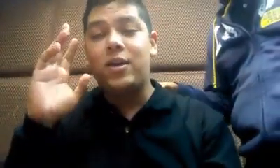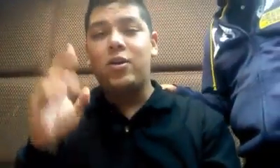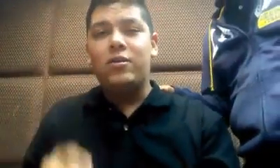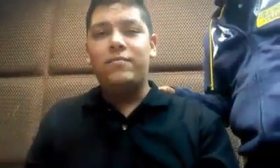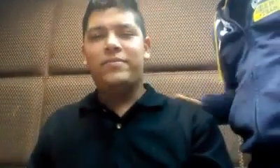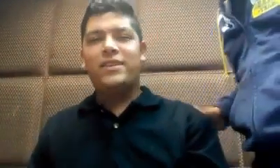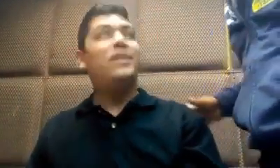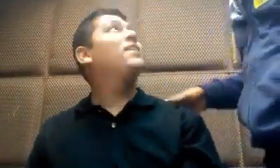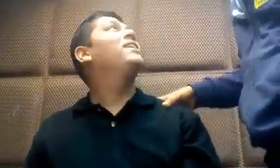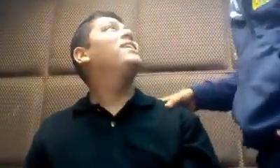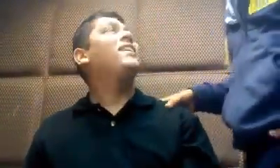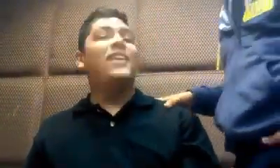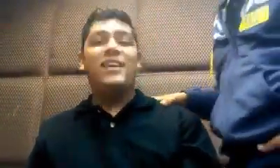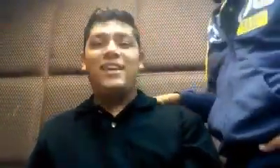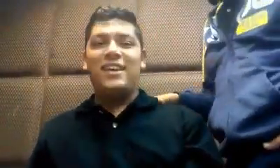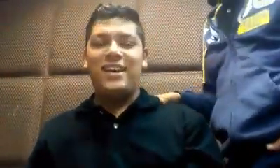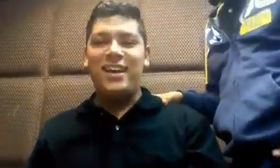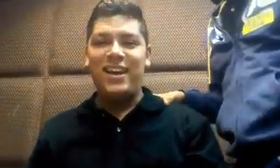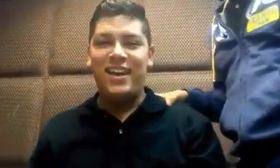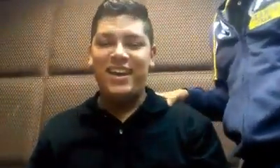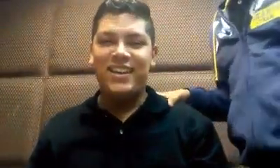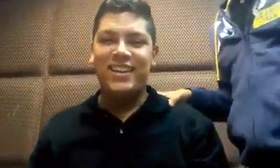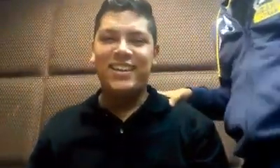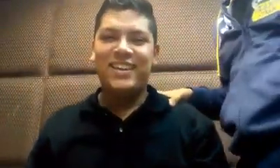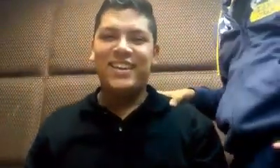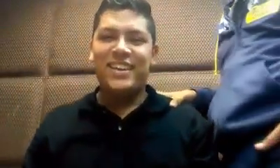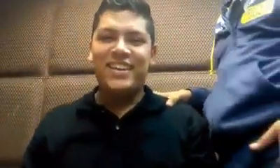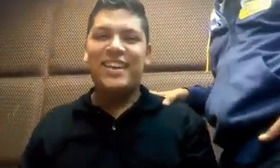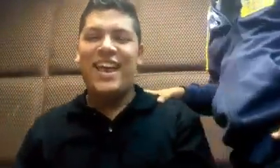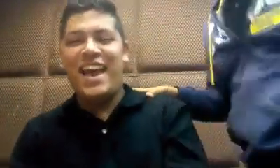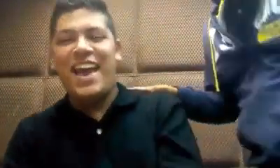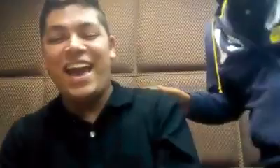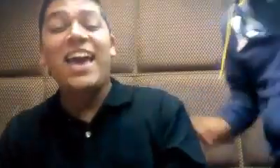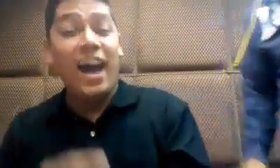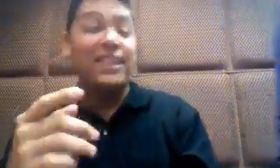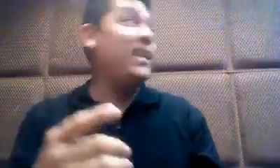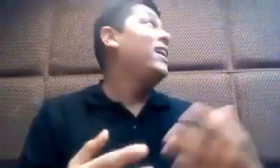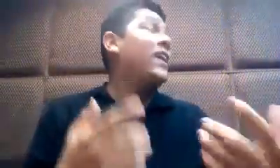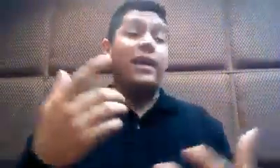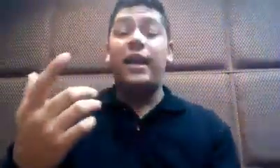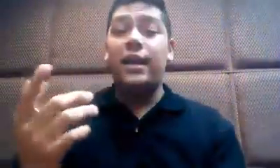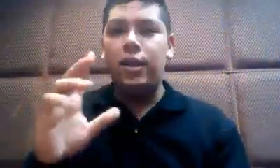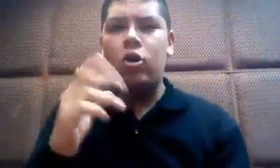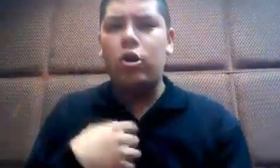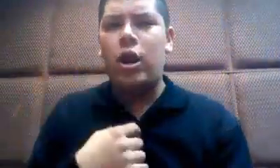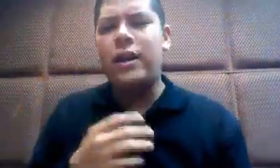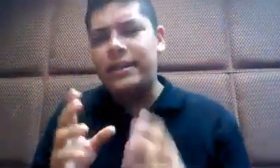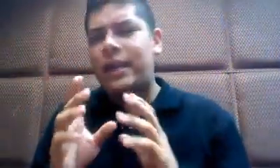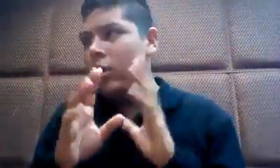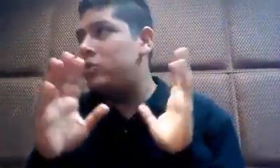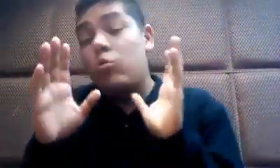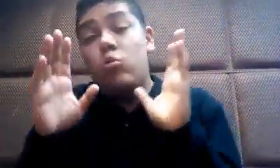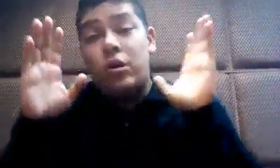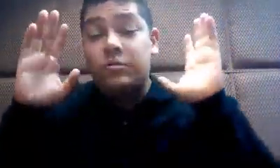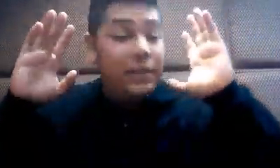como negro, pues, tiene el camarón grande, pero esos vatos que hacen... ¡Ah! ¡Ándale! Y ahí, digo, yo a la neta lo he hecho una o dos veces y